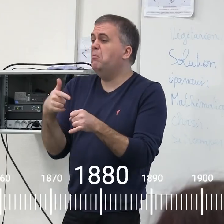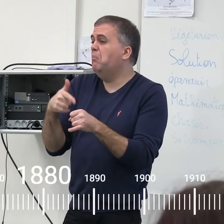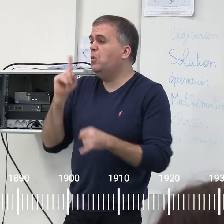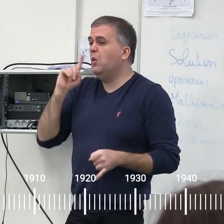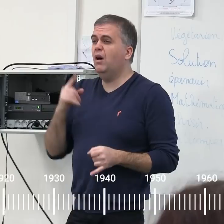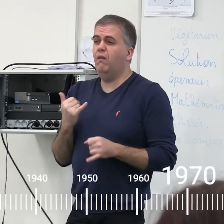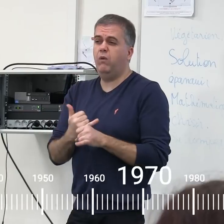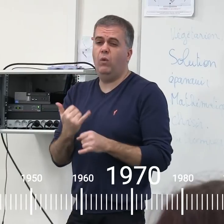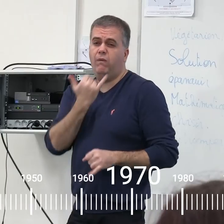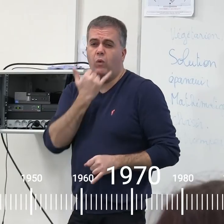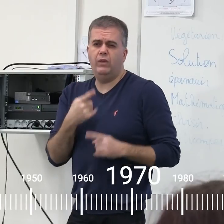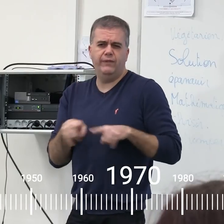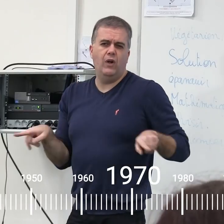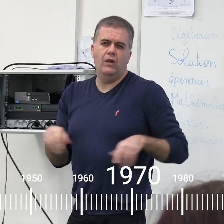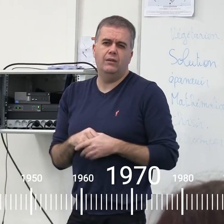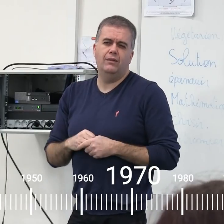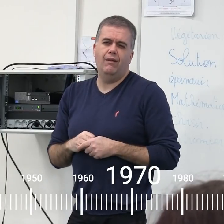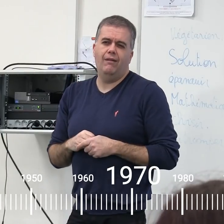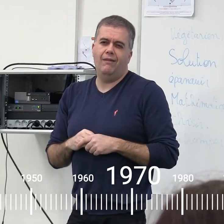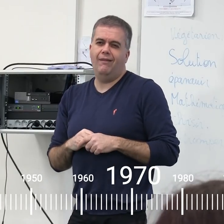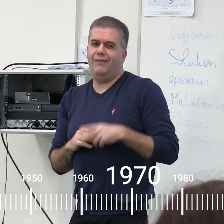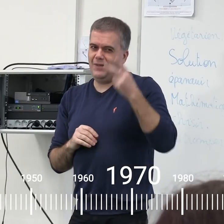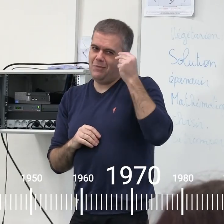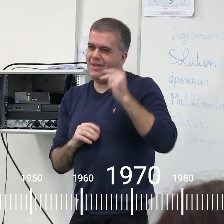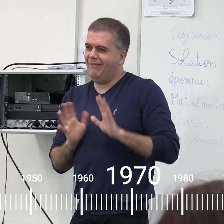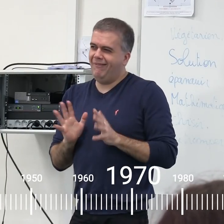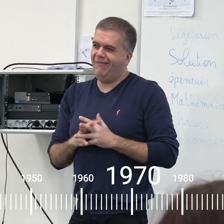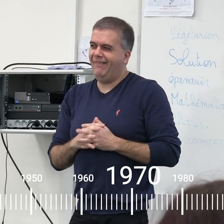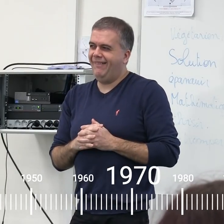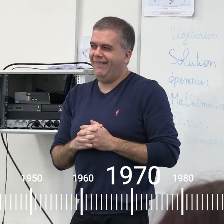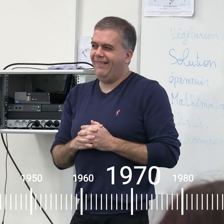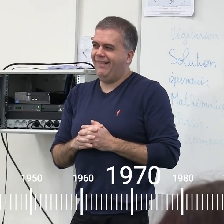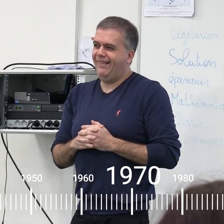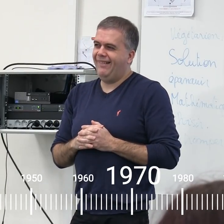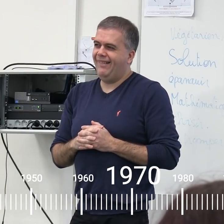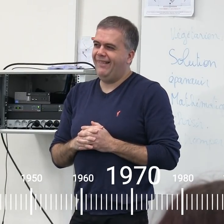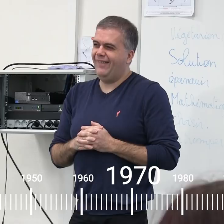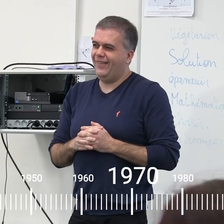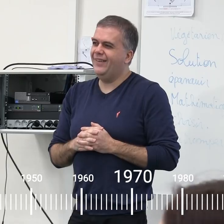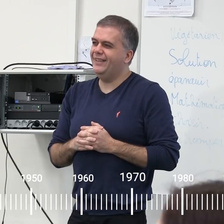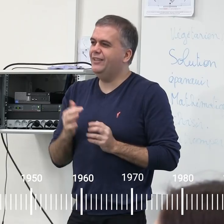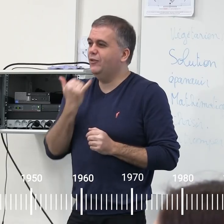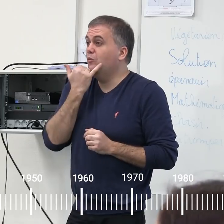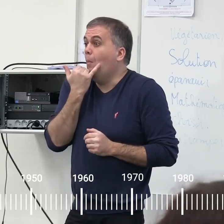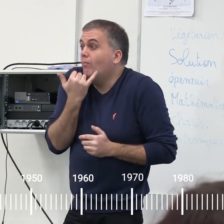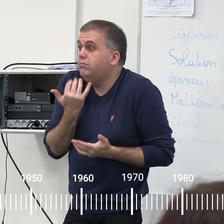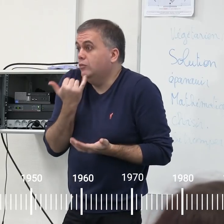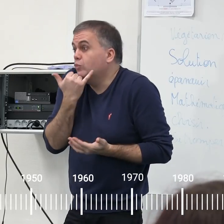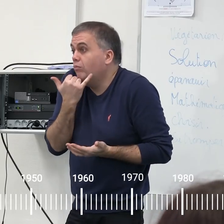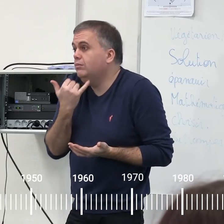à partir des années 1970 qu'a lieu le réveil sourd. Les sourds militent pour que la langue des signes soit reconnue. Progressivement, elle retrouve sa place. L'interdiction est